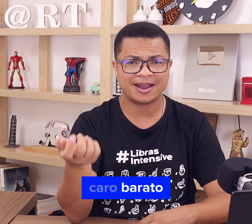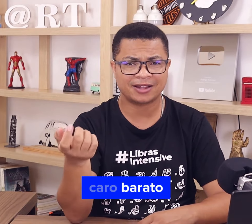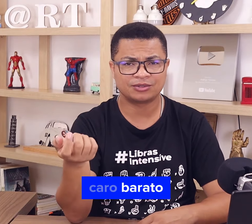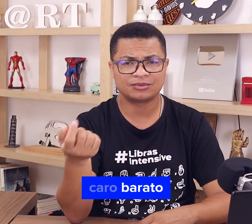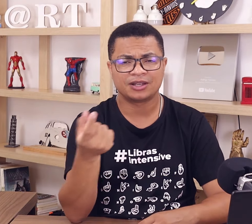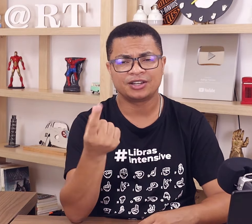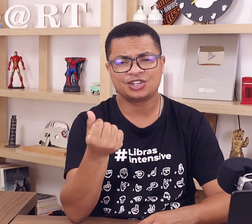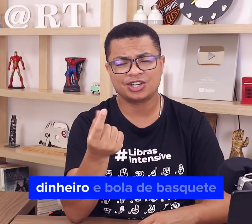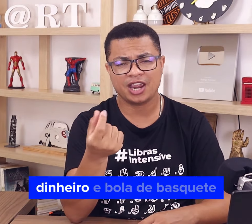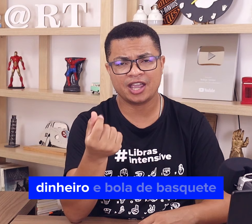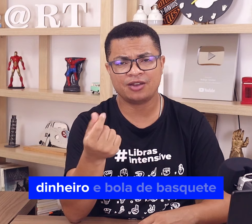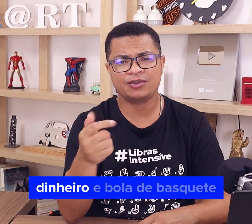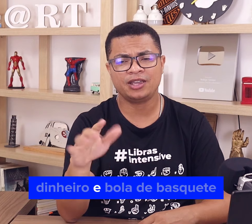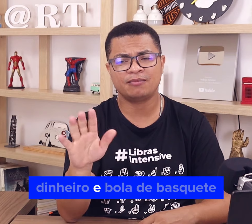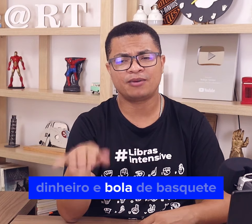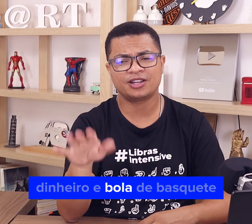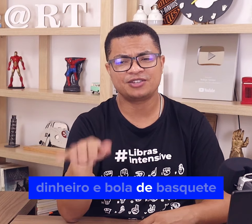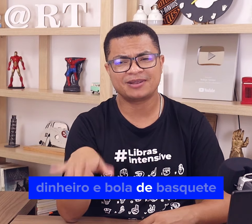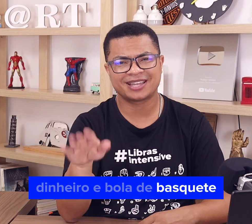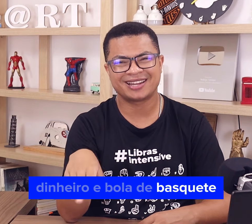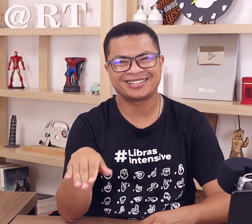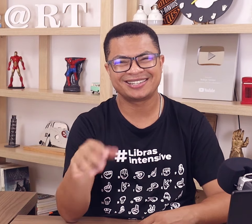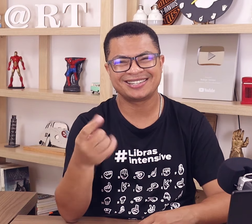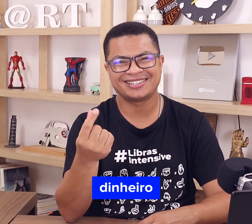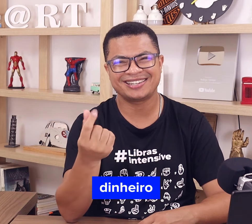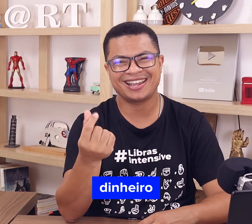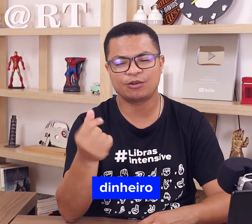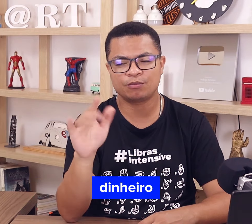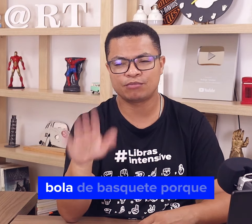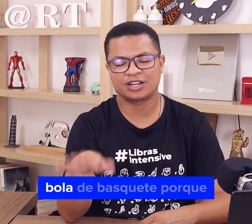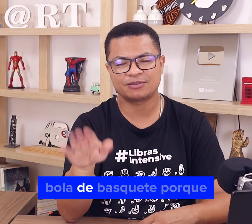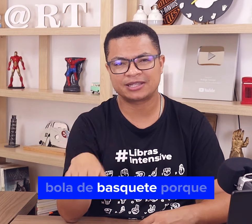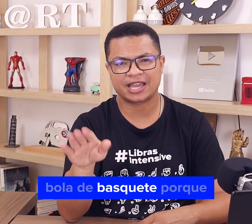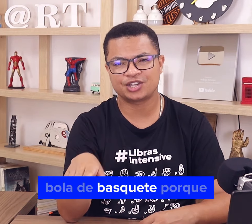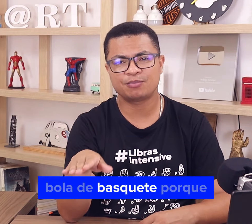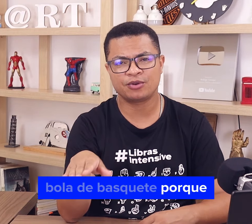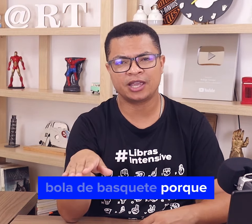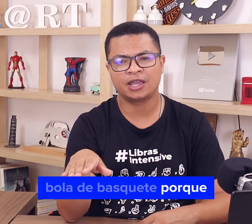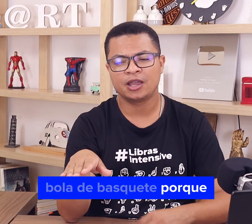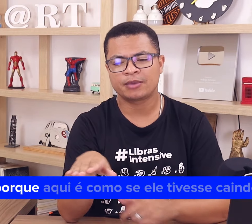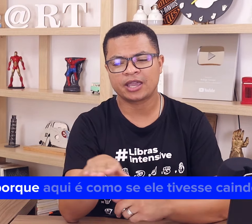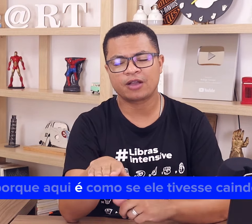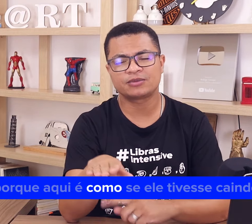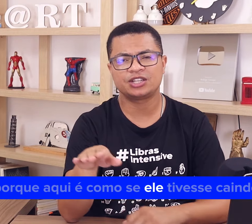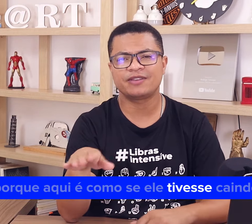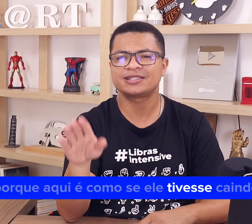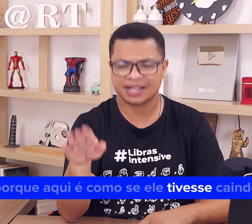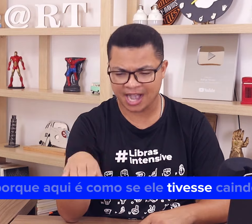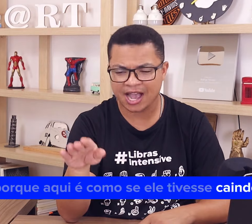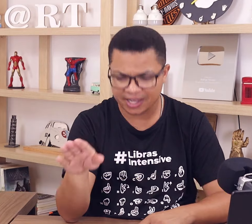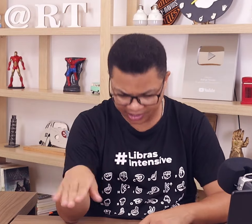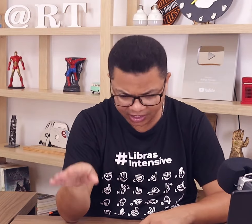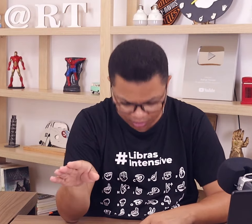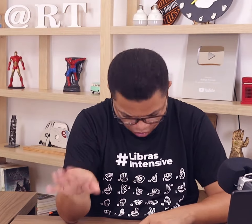Barato. Dinheiro e bola de basquete. Dinheiro, bola de basquete. Por quê? Porque aqui é como se ele estivesse caindo,